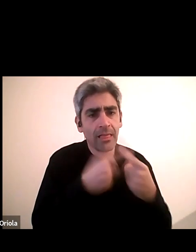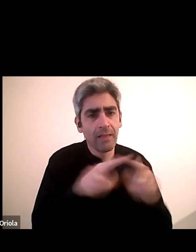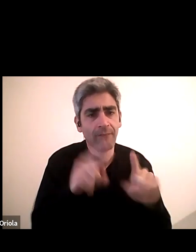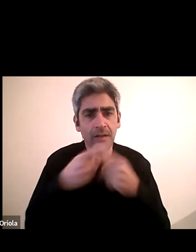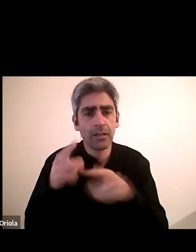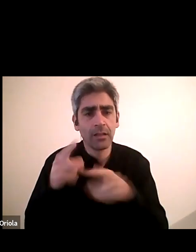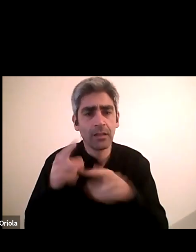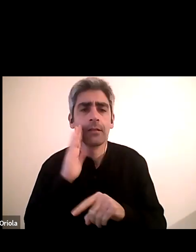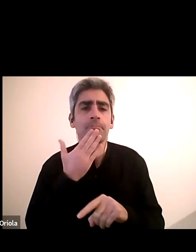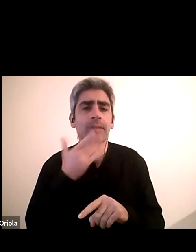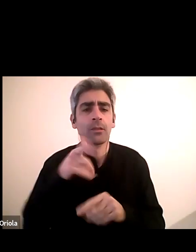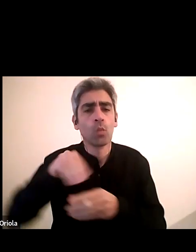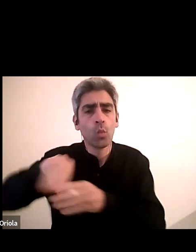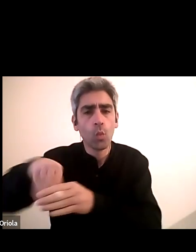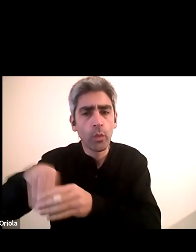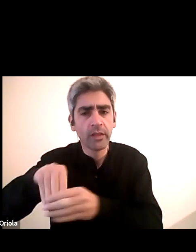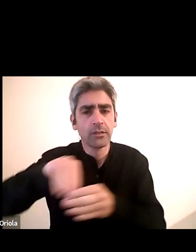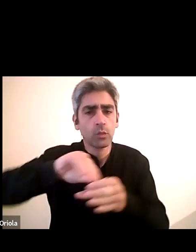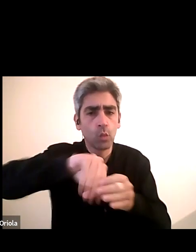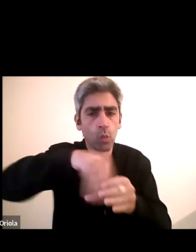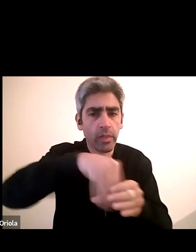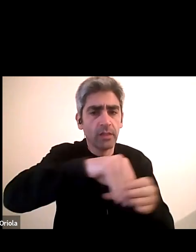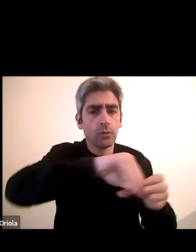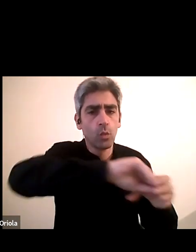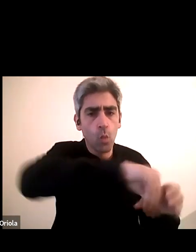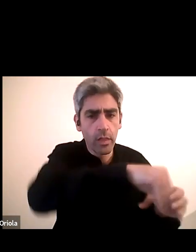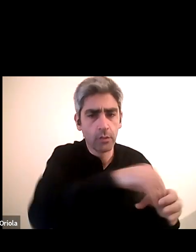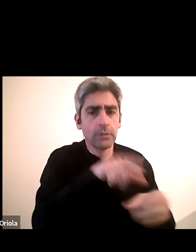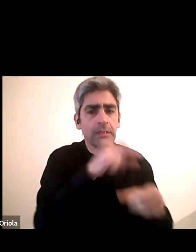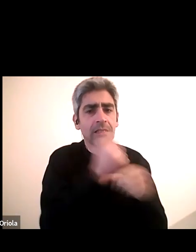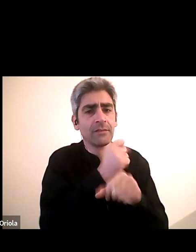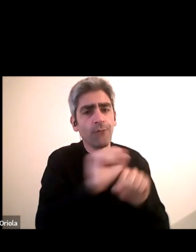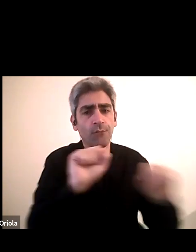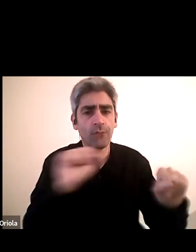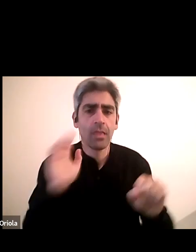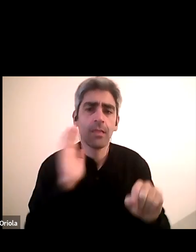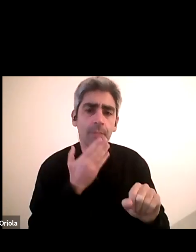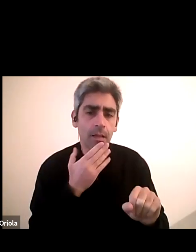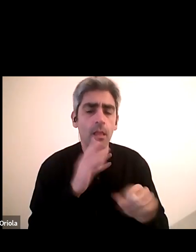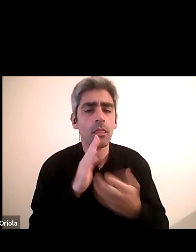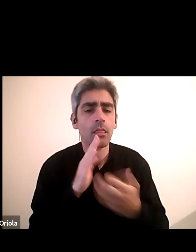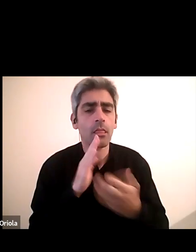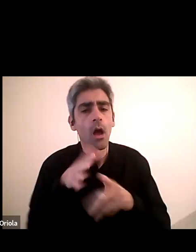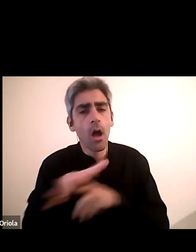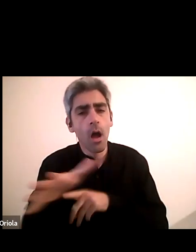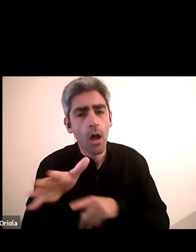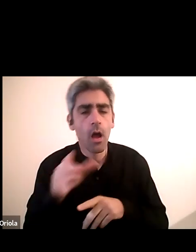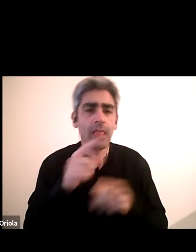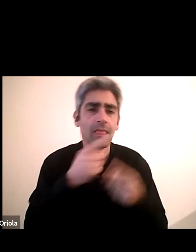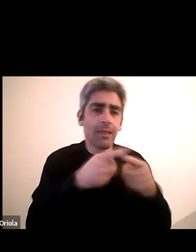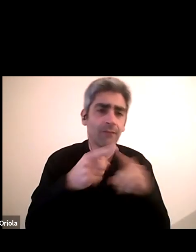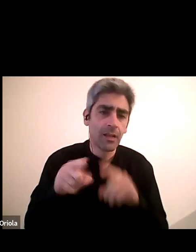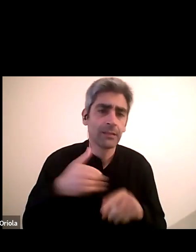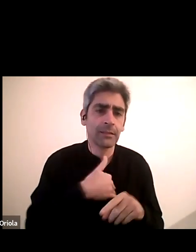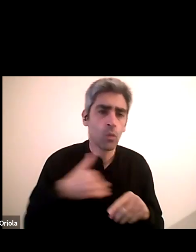função dos contextos e dos serviços, logo as consequências também são diferentes a nível da saúde e da